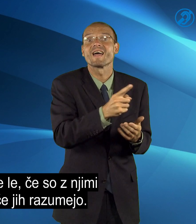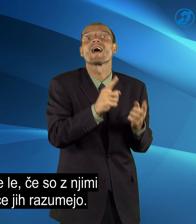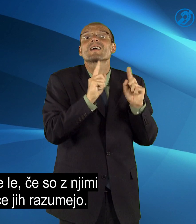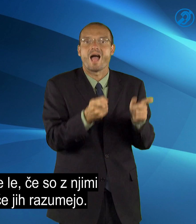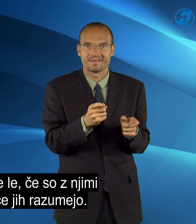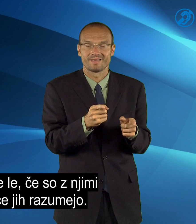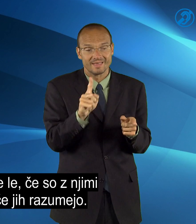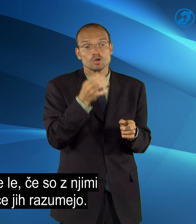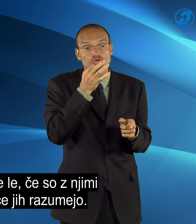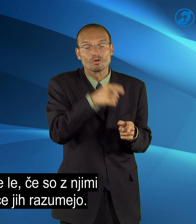jih razumejo.